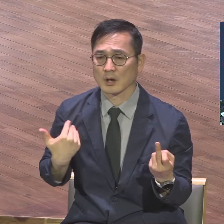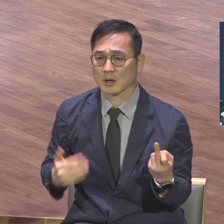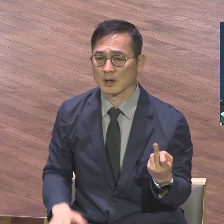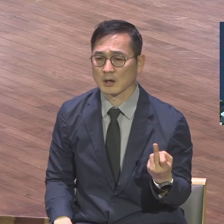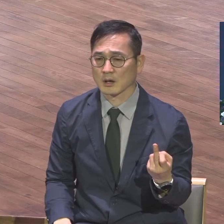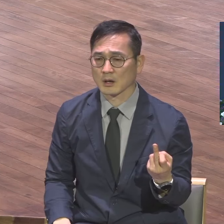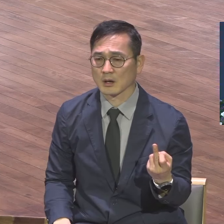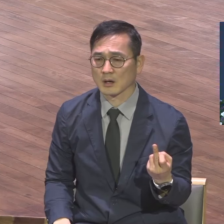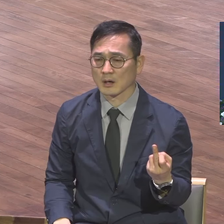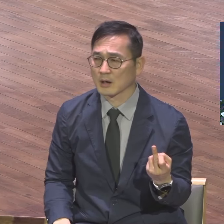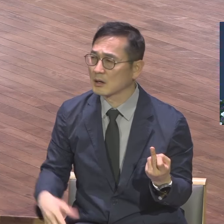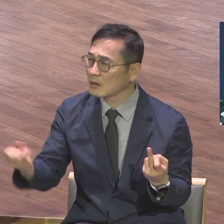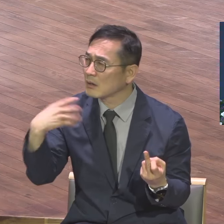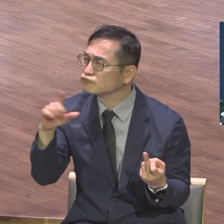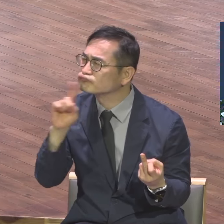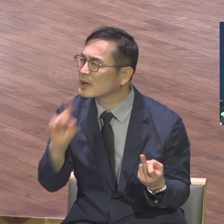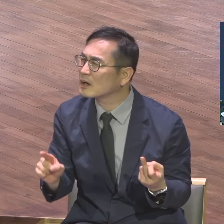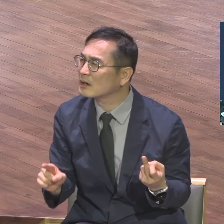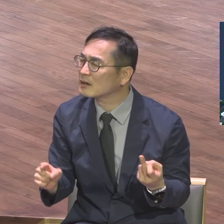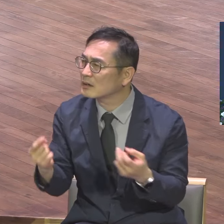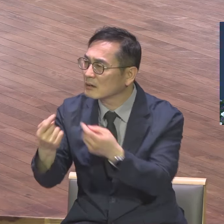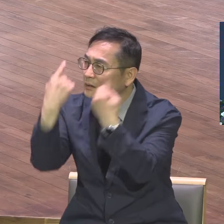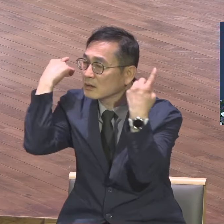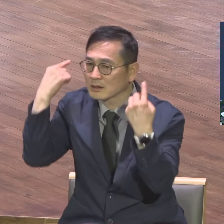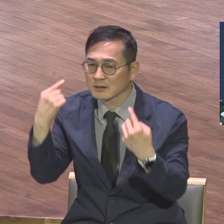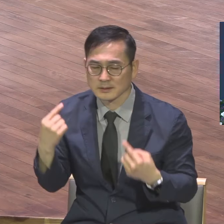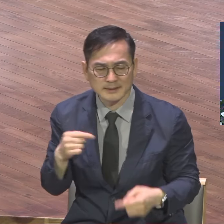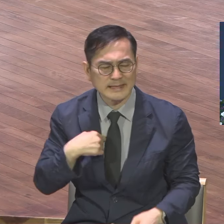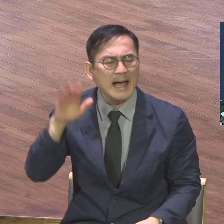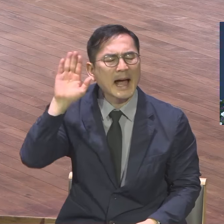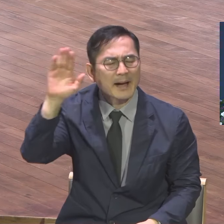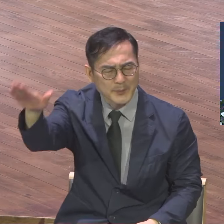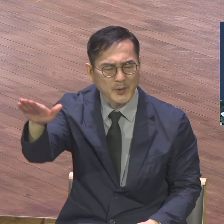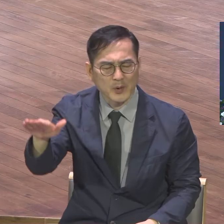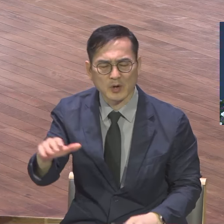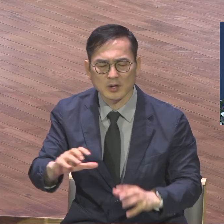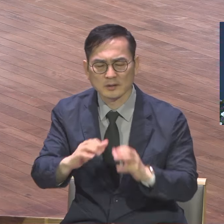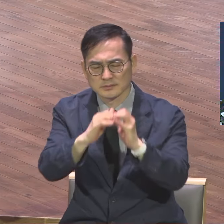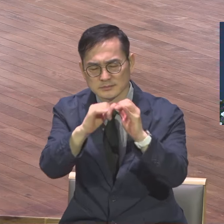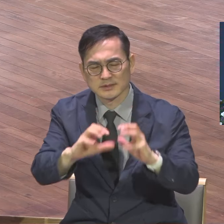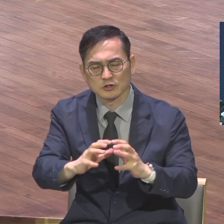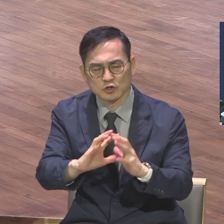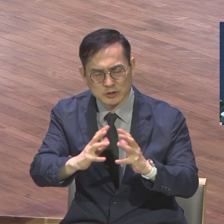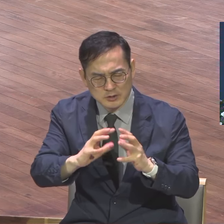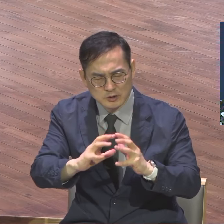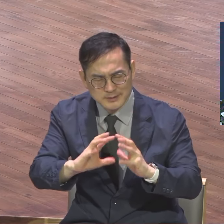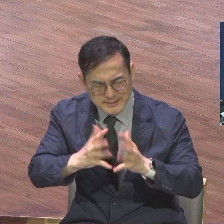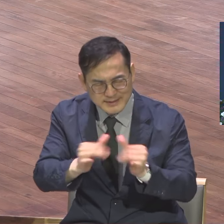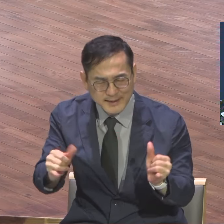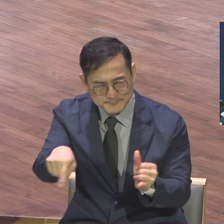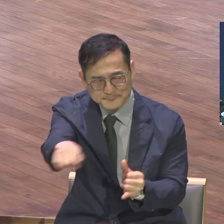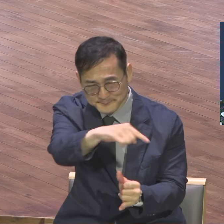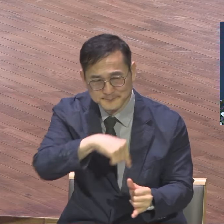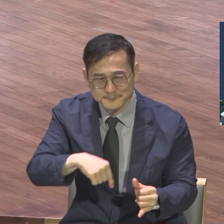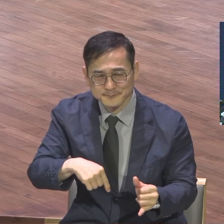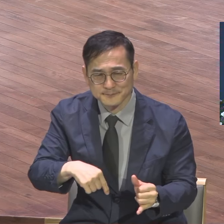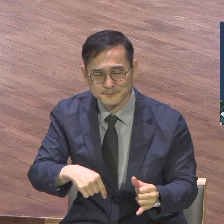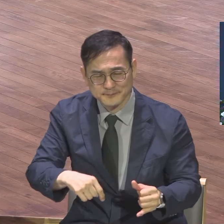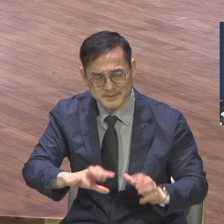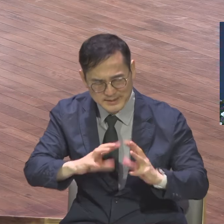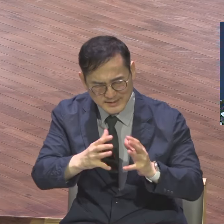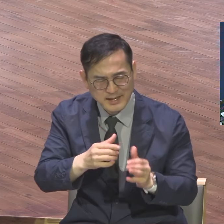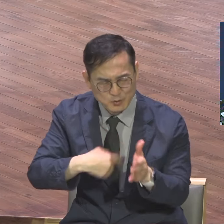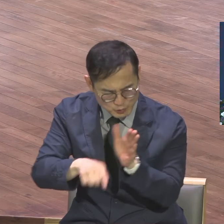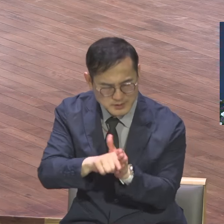이미 예수님께서 내가 앞으로 인류를 위해서 내가 이렇게 십자가를 지게